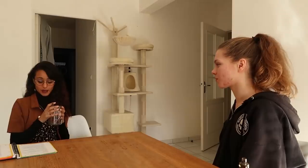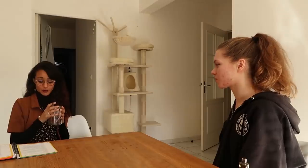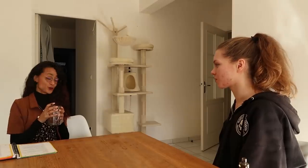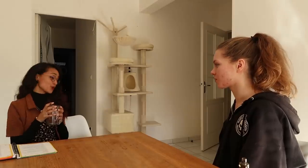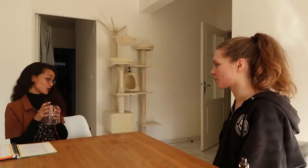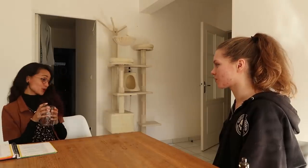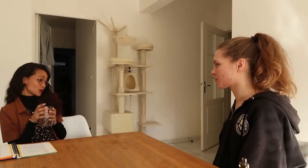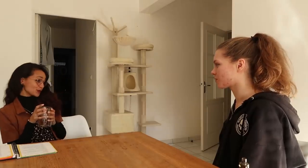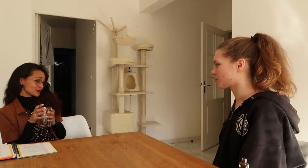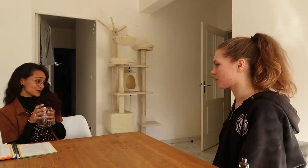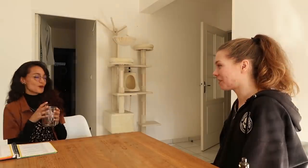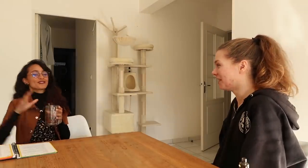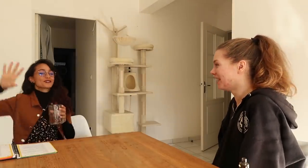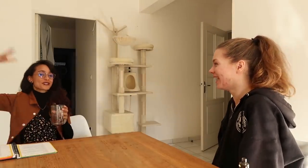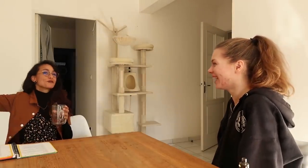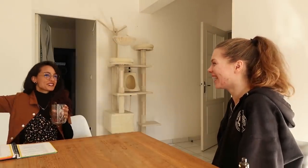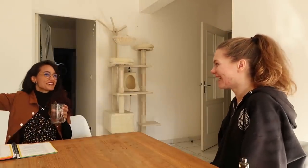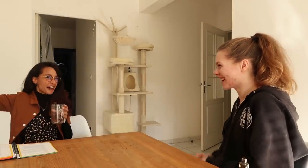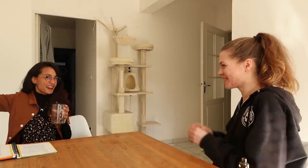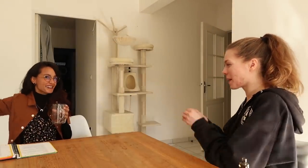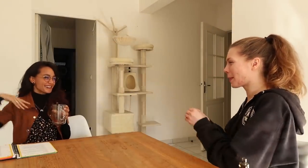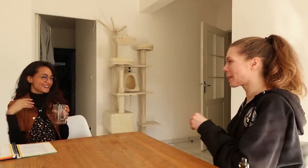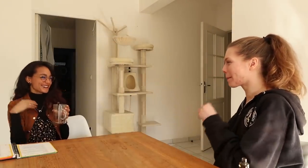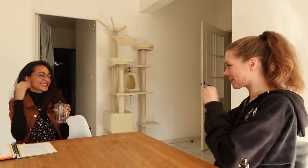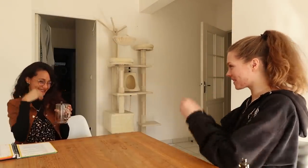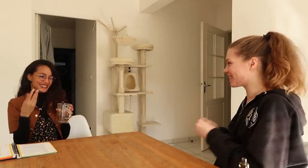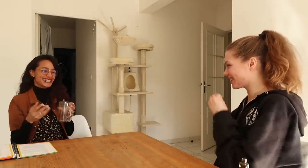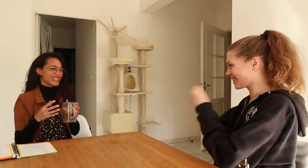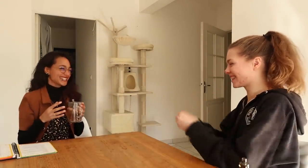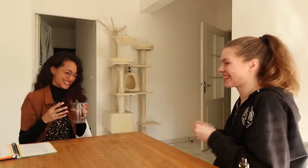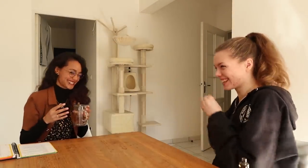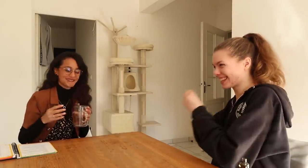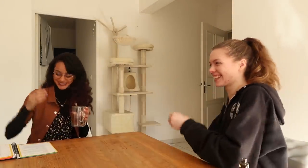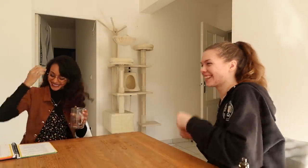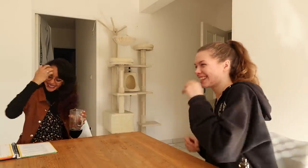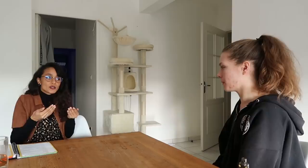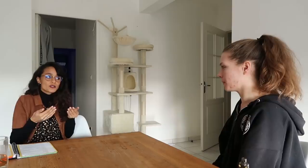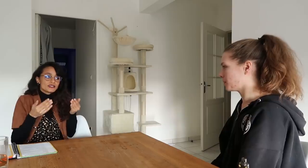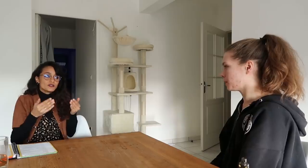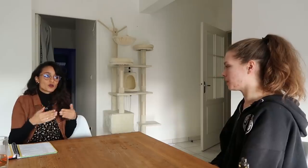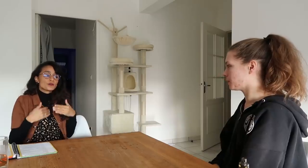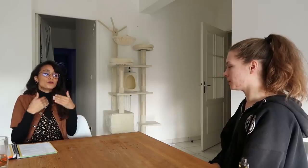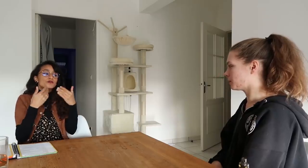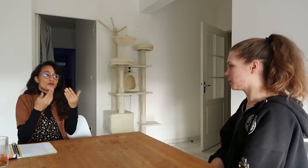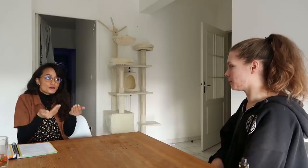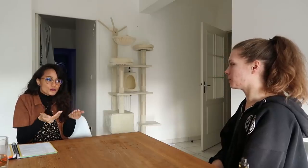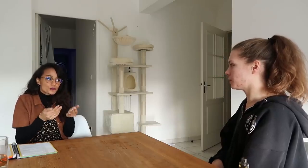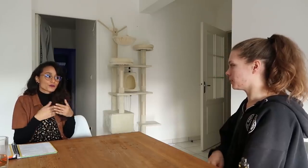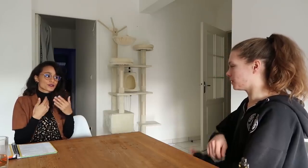ben, ce que tu ressens pour ton copain. Un monde idéal, ça serait rien. Ok, très bien. Comme je t'ai dit, dans le futur, donc ça